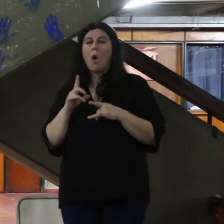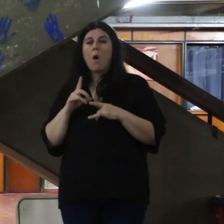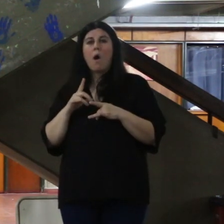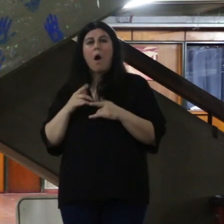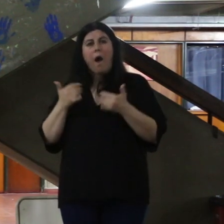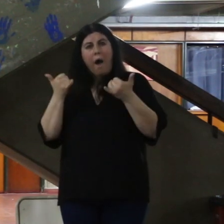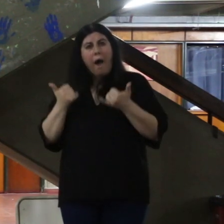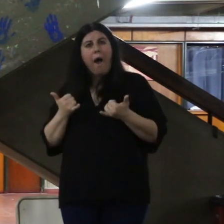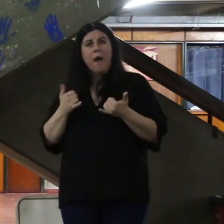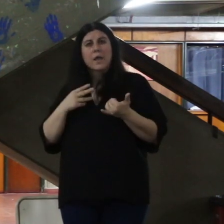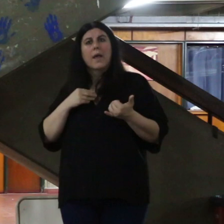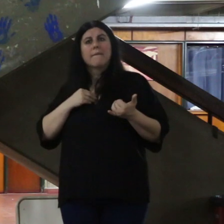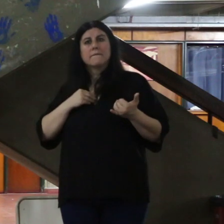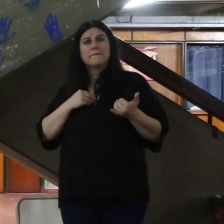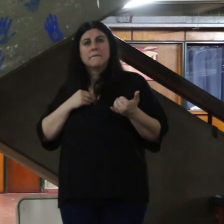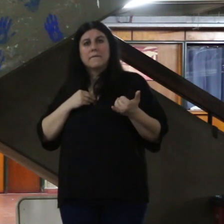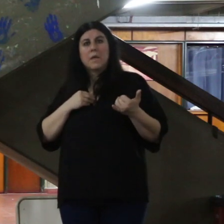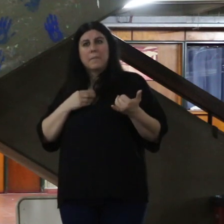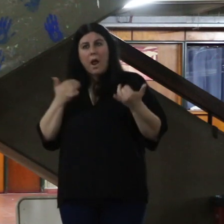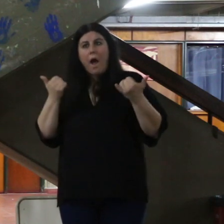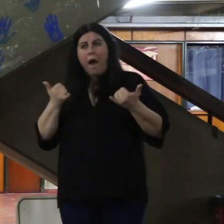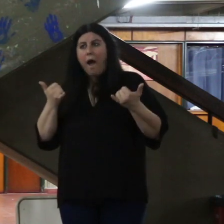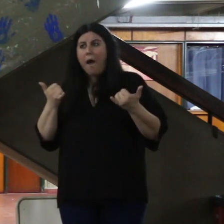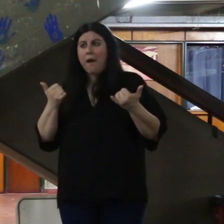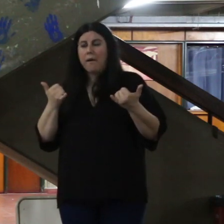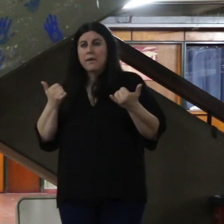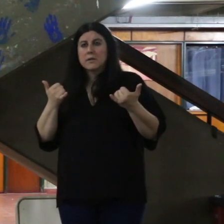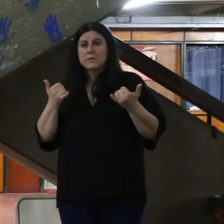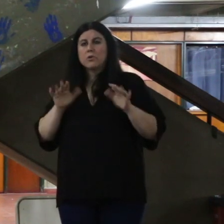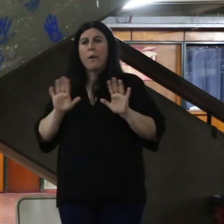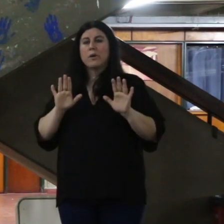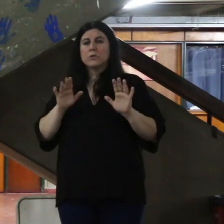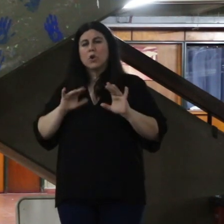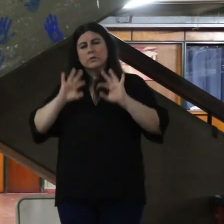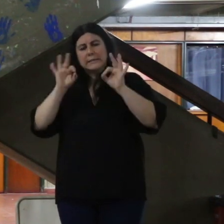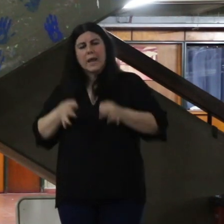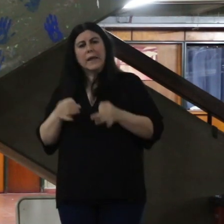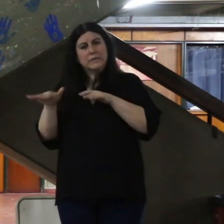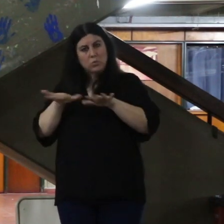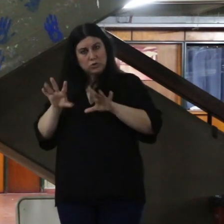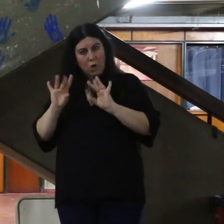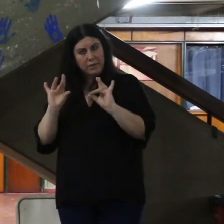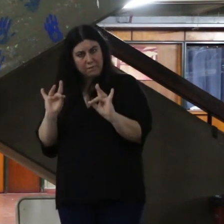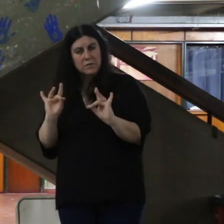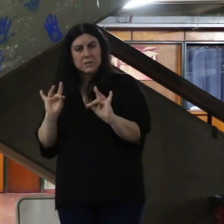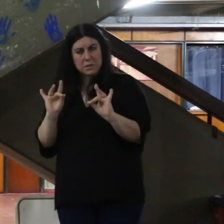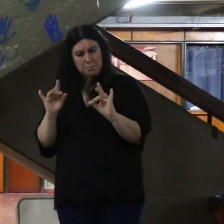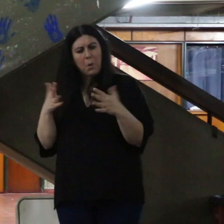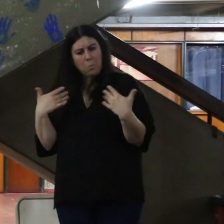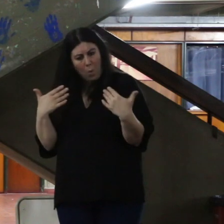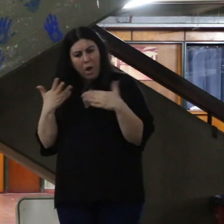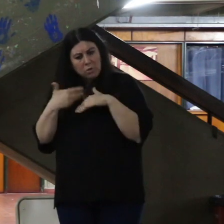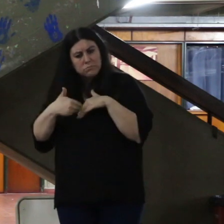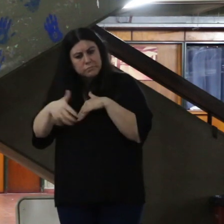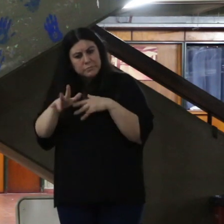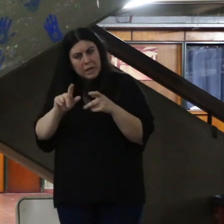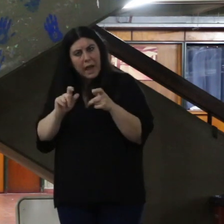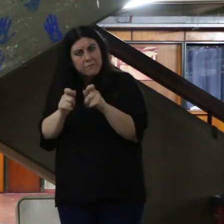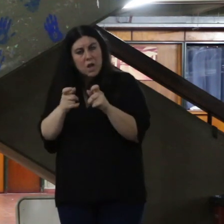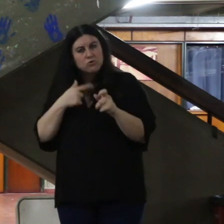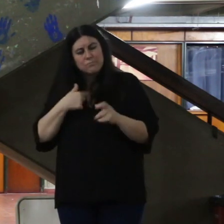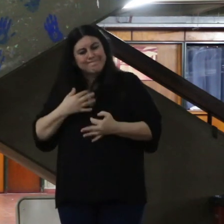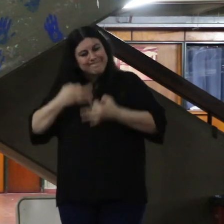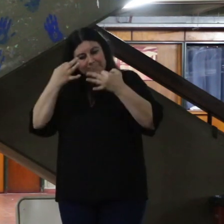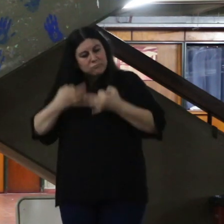desesperanzadamente para crear desesperanza que la cosa está complicada. Lo digo porque